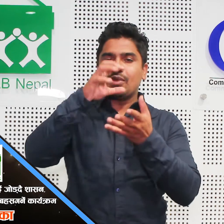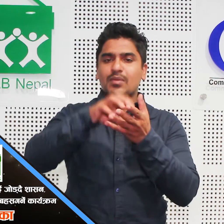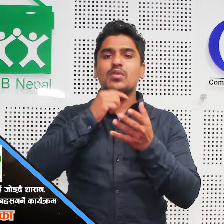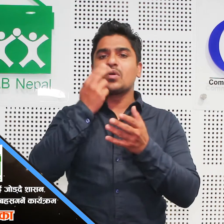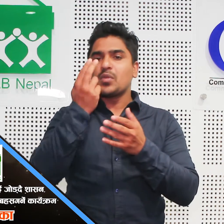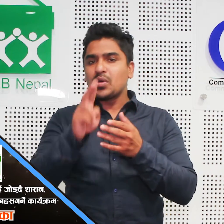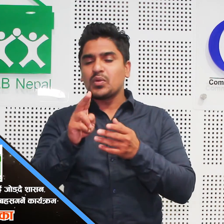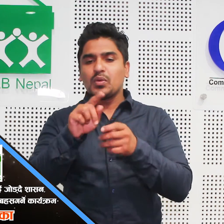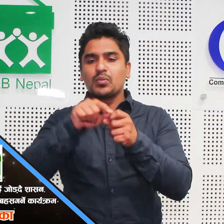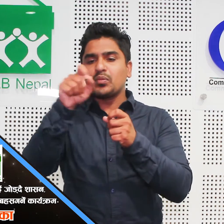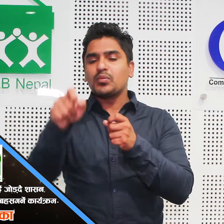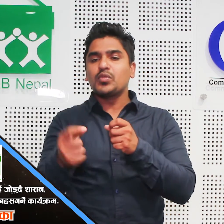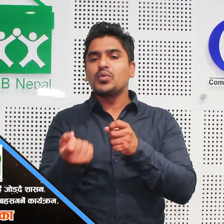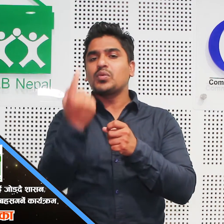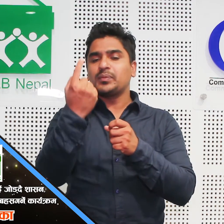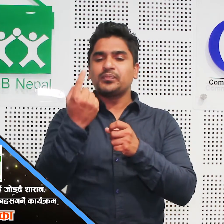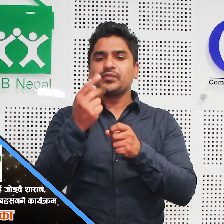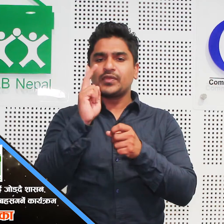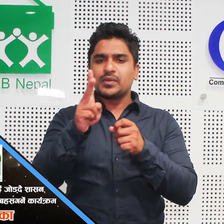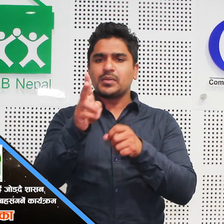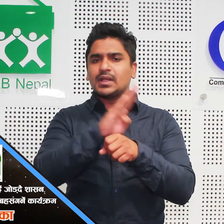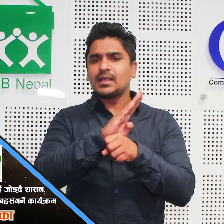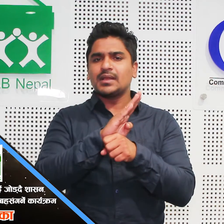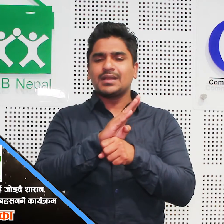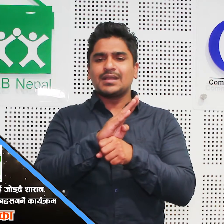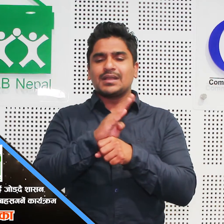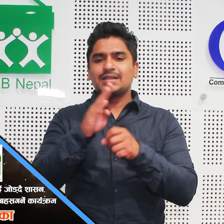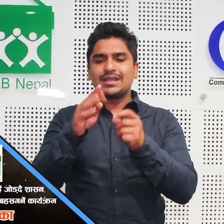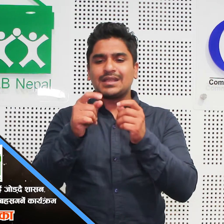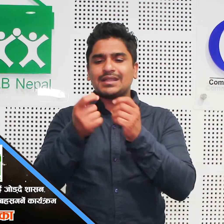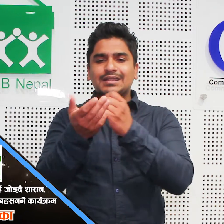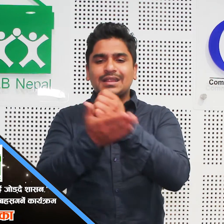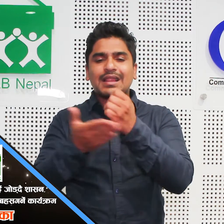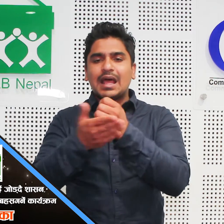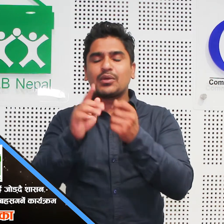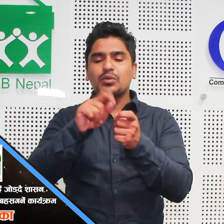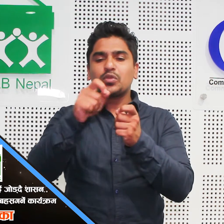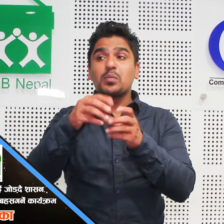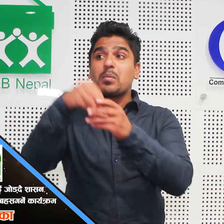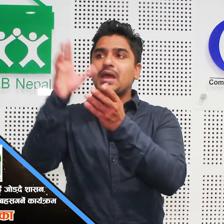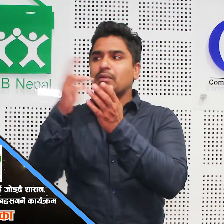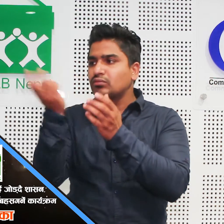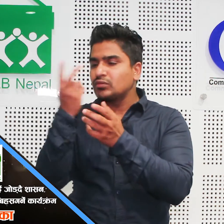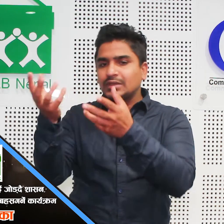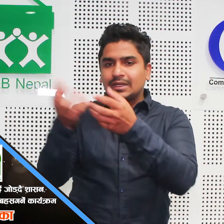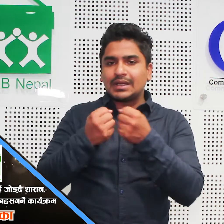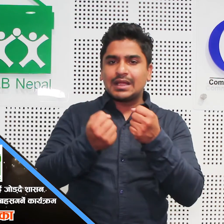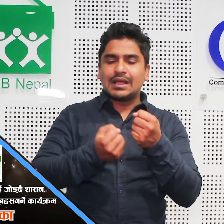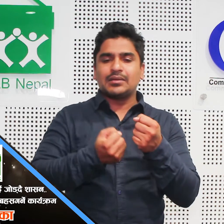नभएको बिउ जुन बेलामा त्यतिखेर हामीले धानको बिउ बाहिरबाट खोजेर लिएर आएर अर्को ठाउँबाट आफ्नो शरीर पनि जोखिम